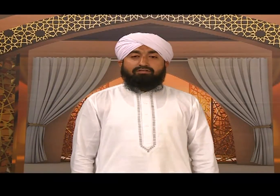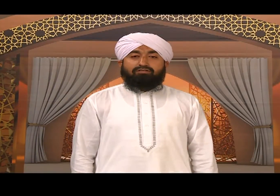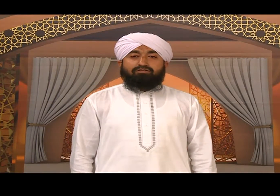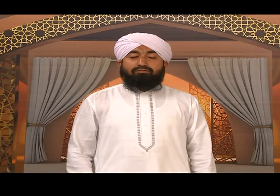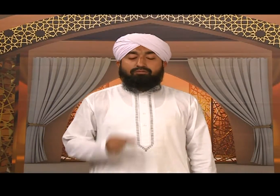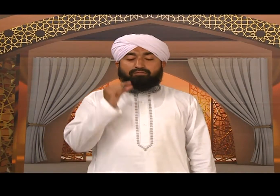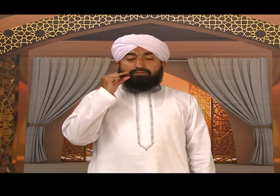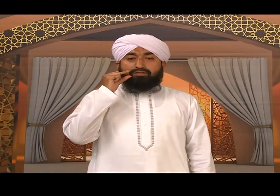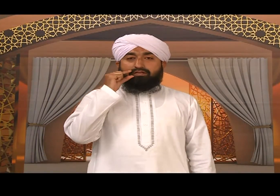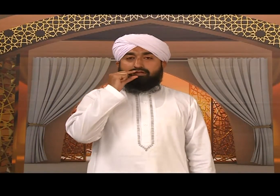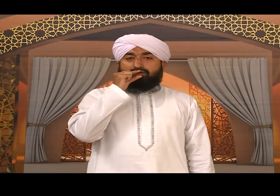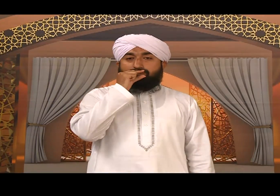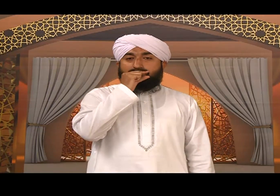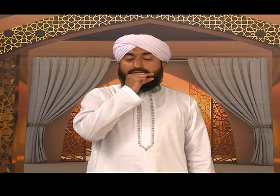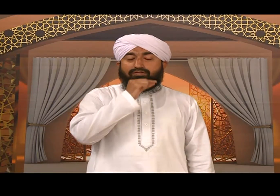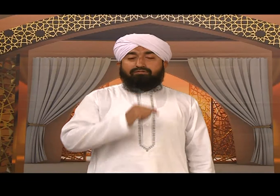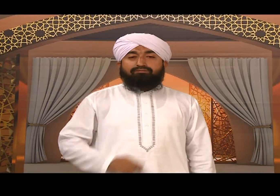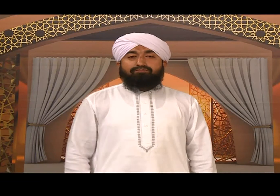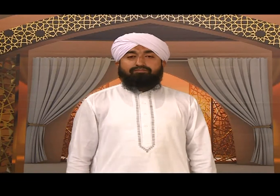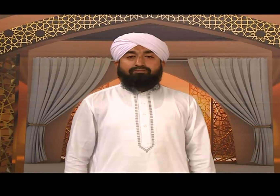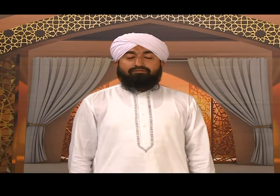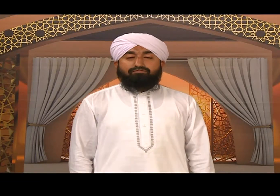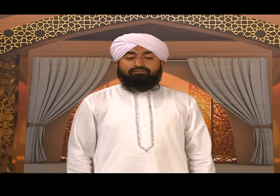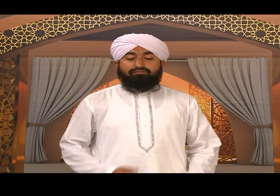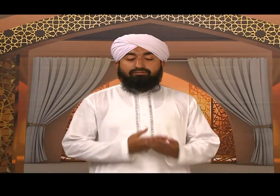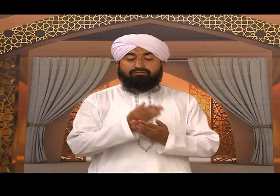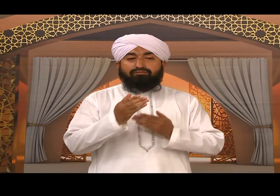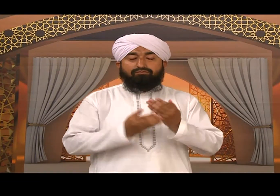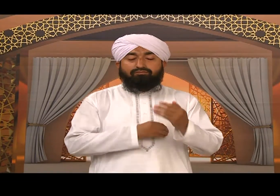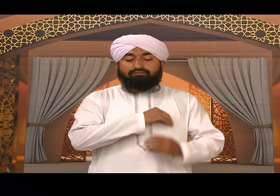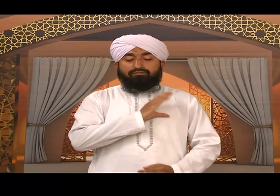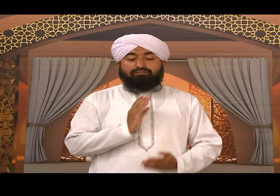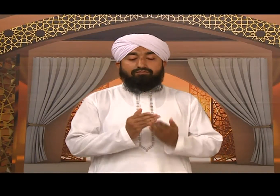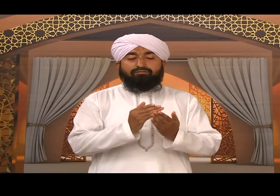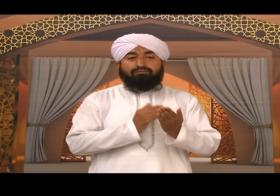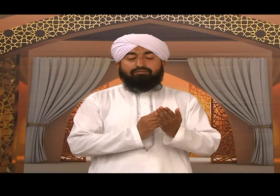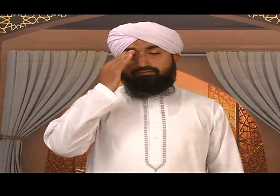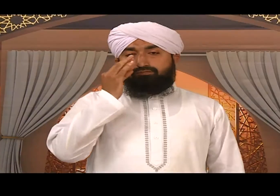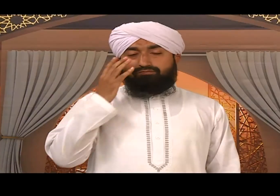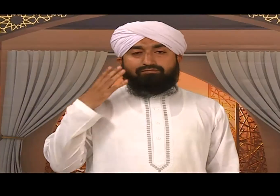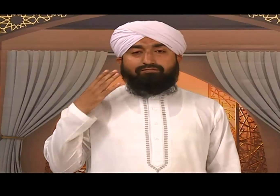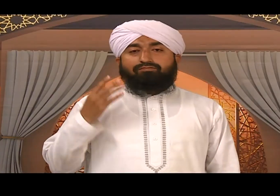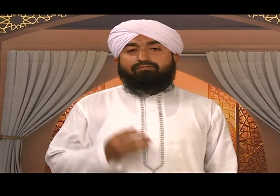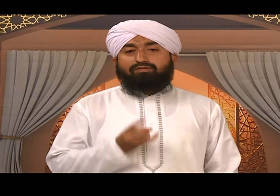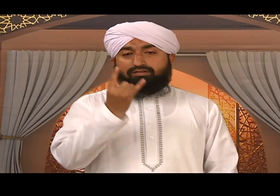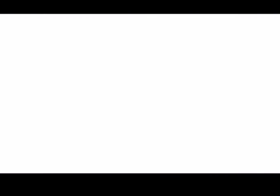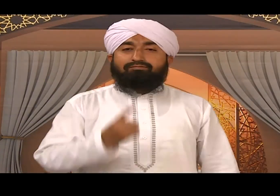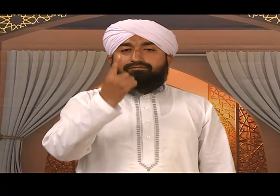من الشیطان الرجیم، بسم اللہ الرحمن الرحیم۔ وضو کا عملی طریقہ 11 مدنی پھول۔ نمبر